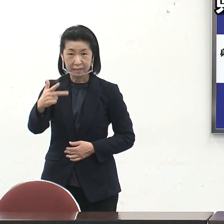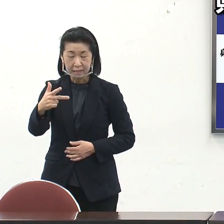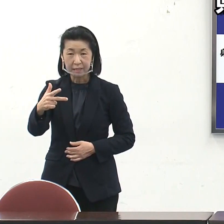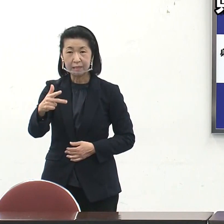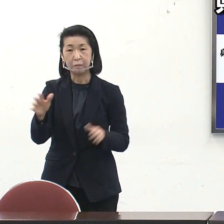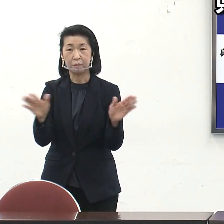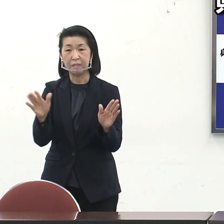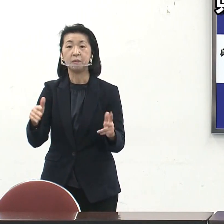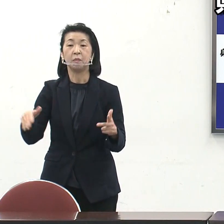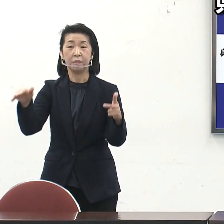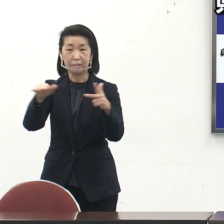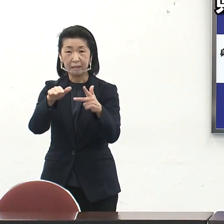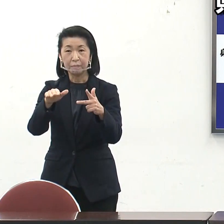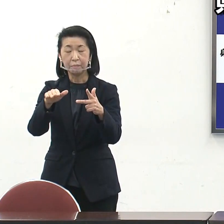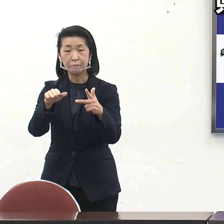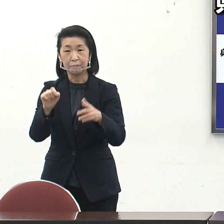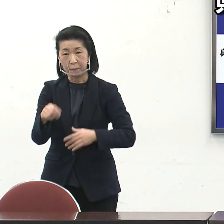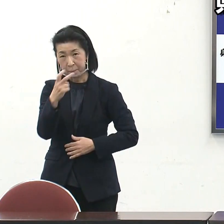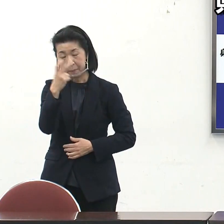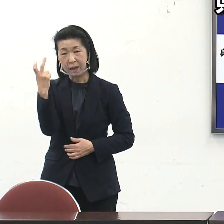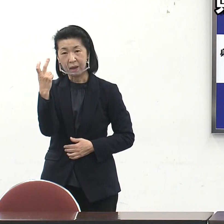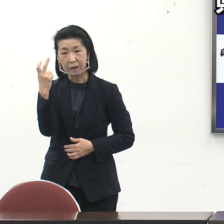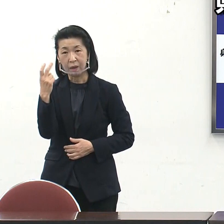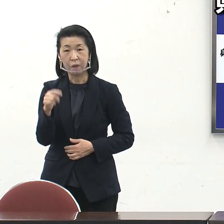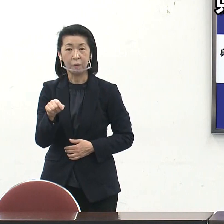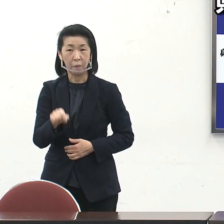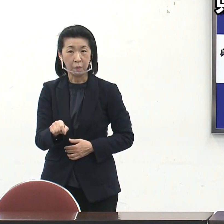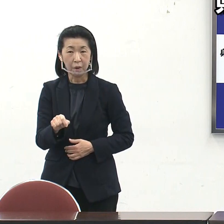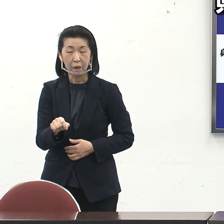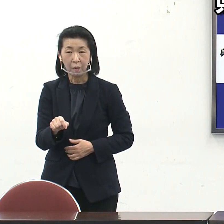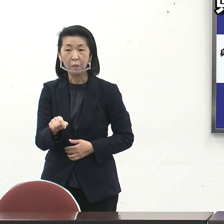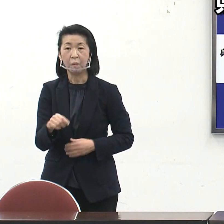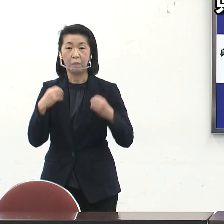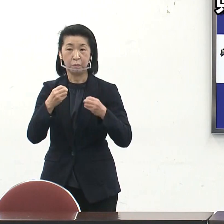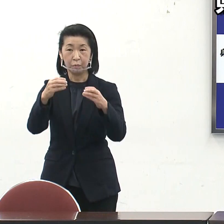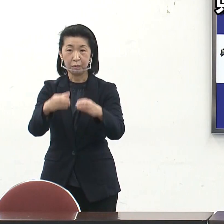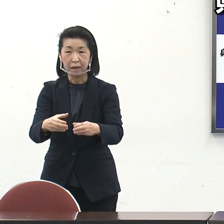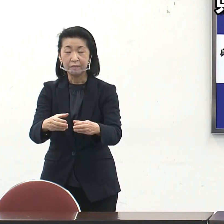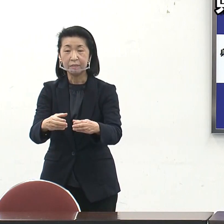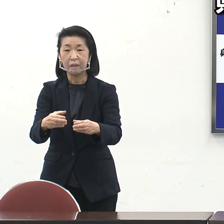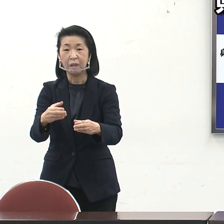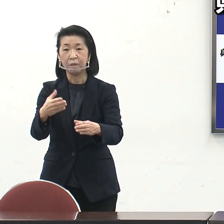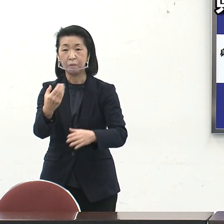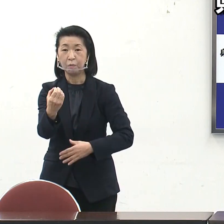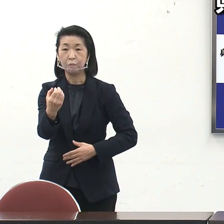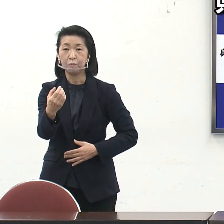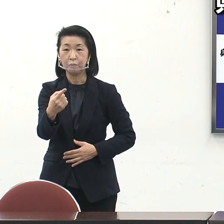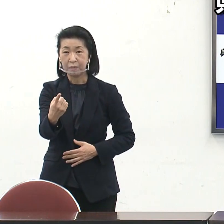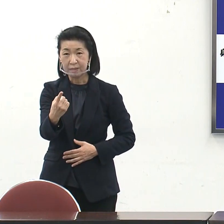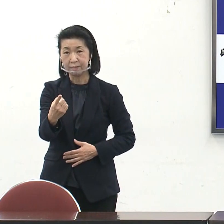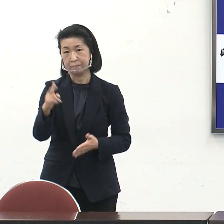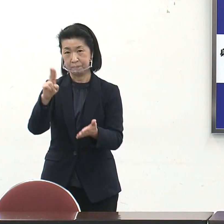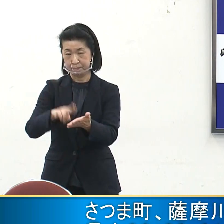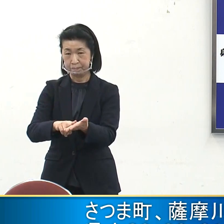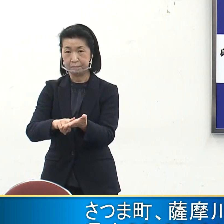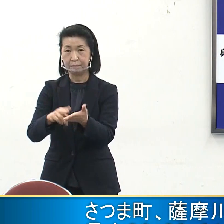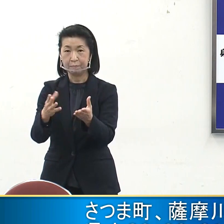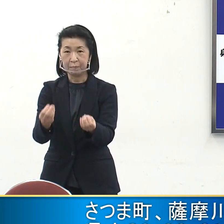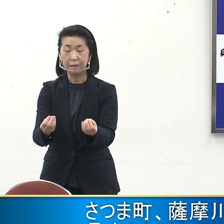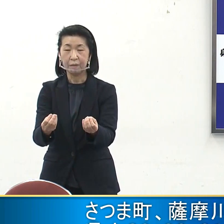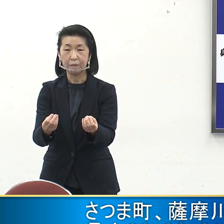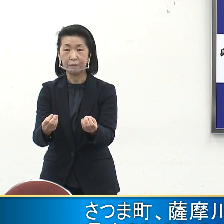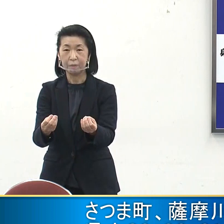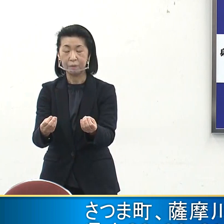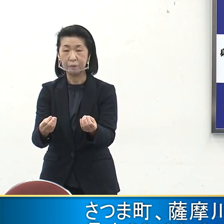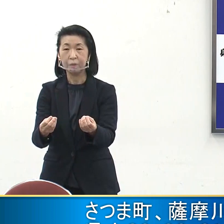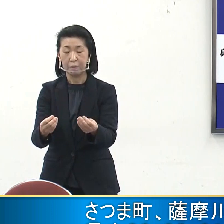ました。このため当該感染をクラスター91関連として整理することといたしました。それ